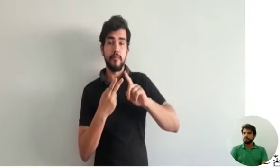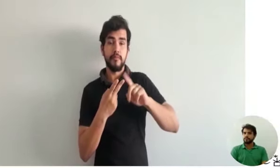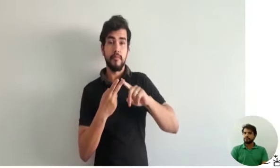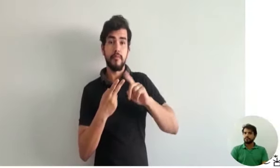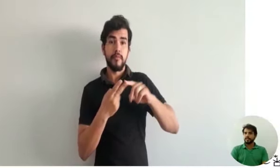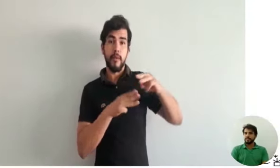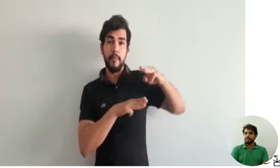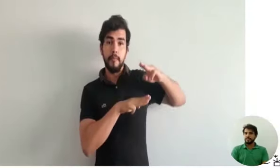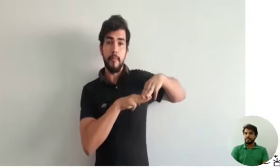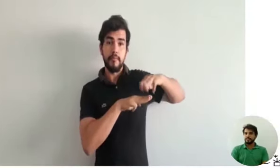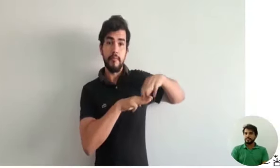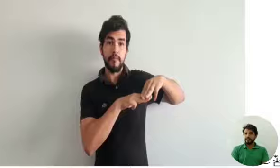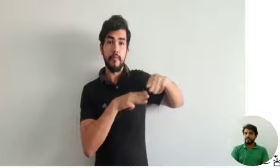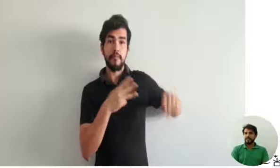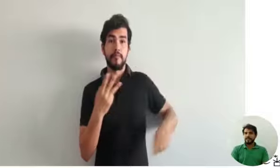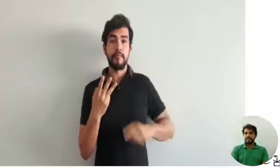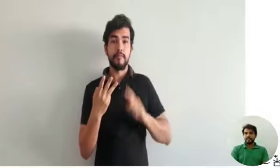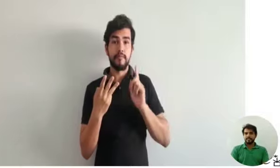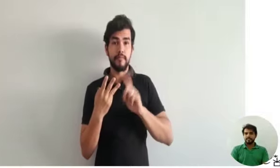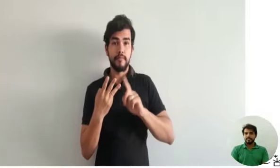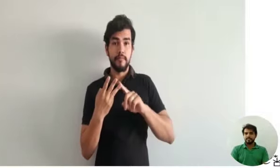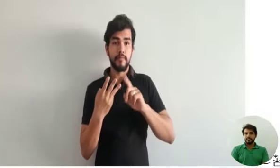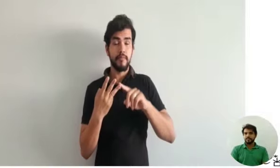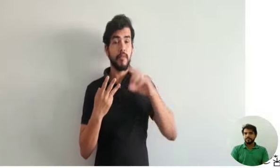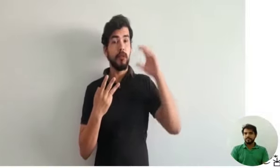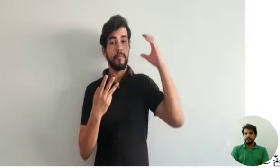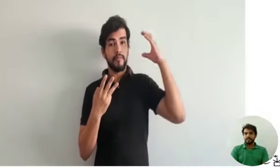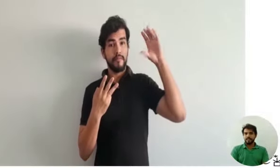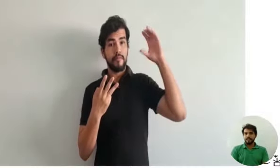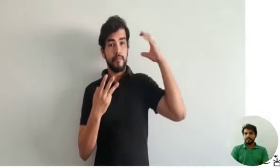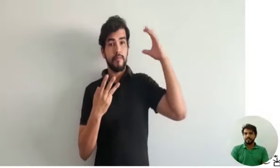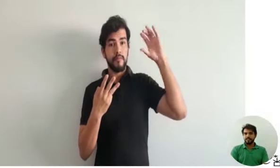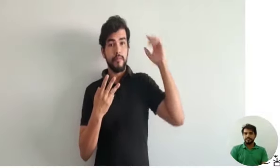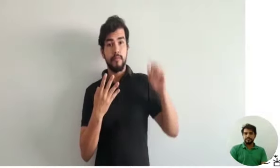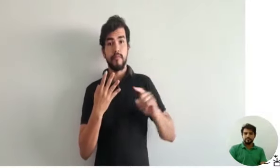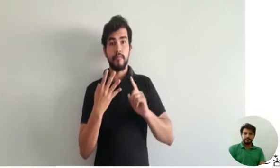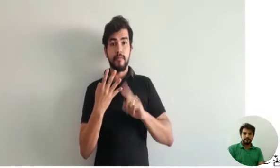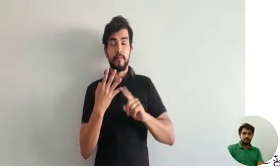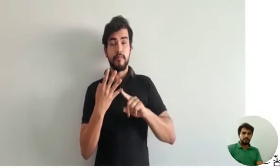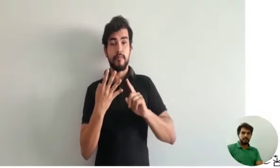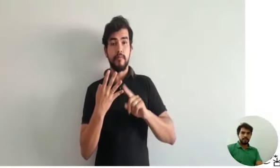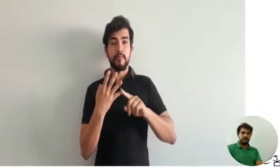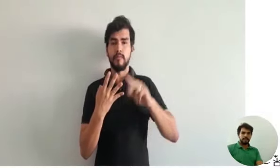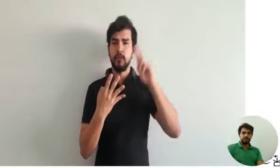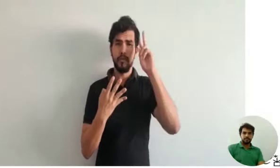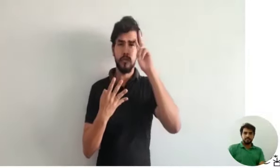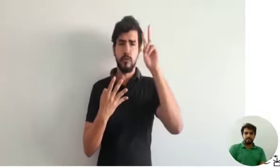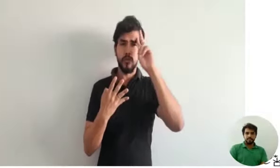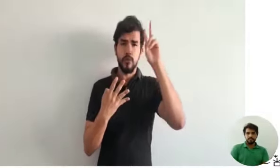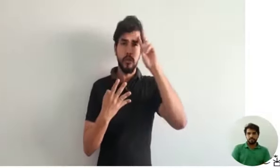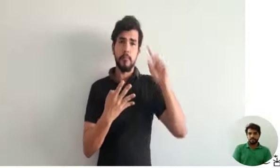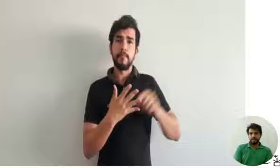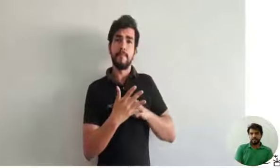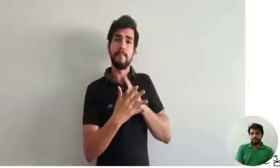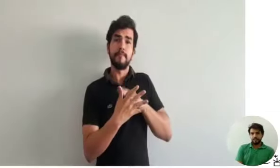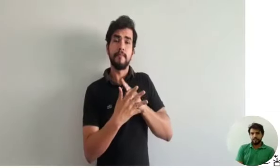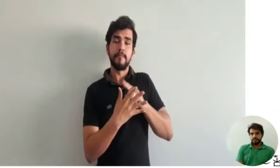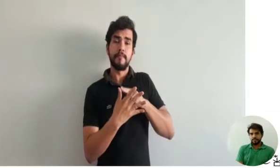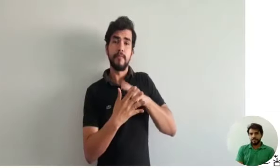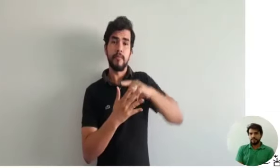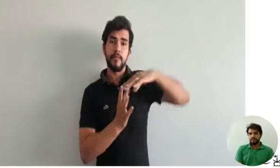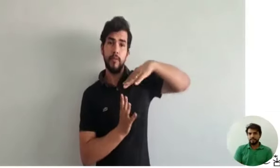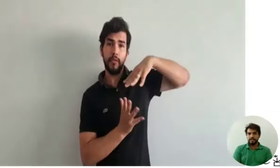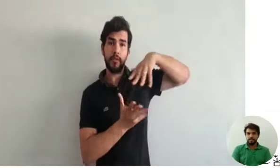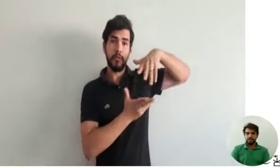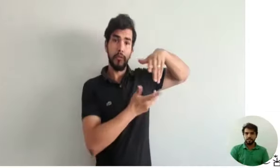português. Segundo, matemática. Terceiro, ciências. Quarto, história. E